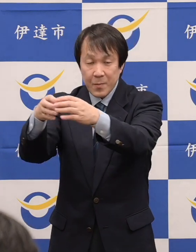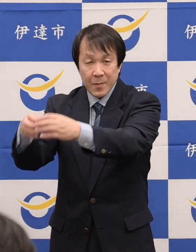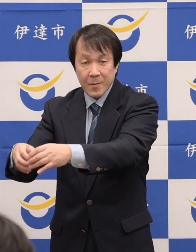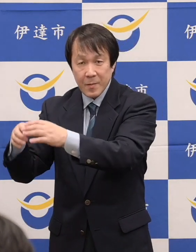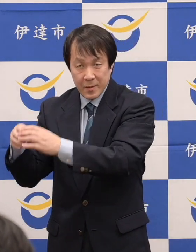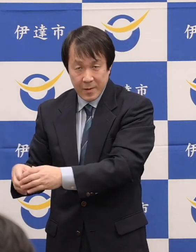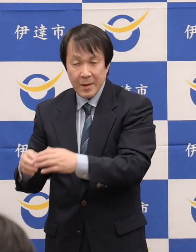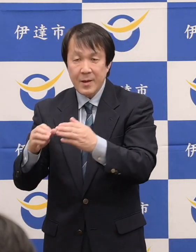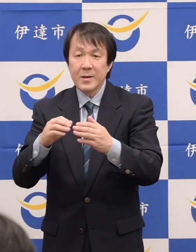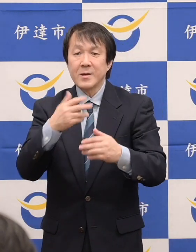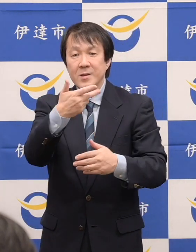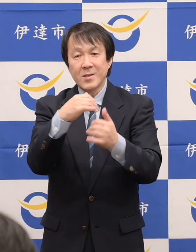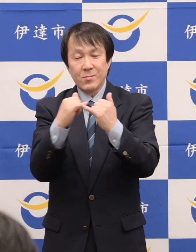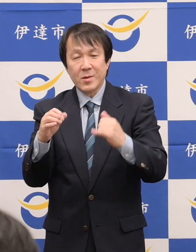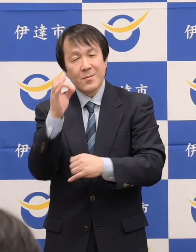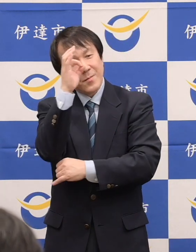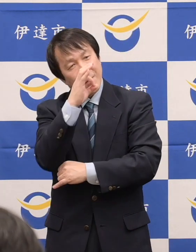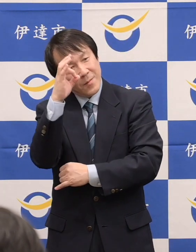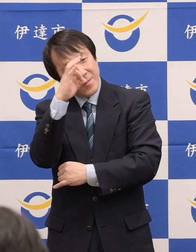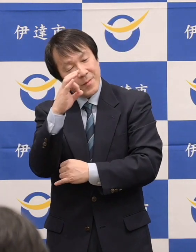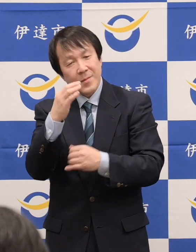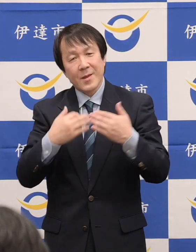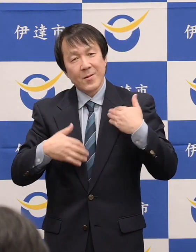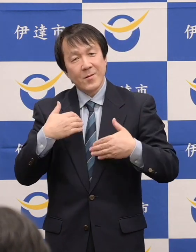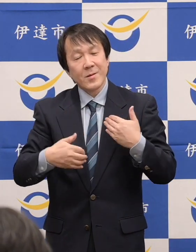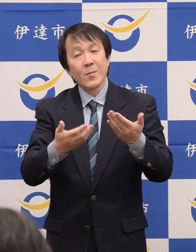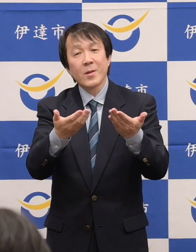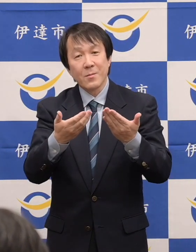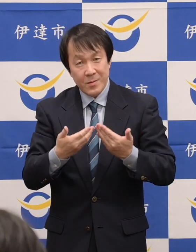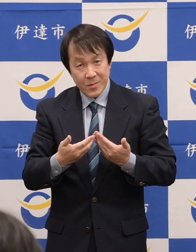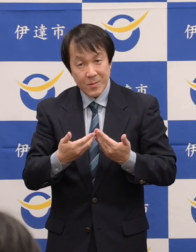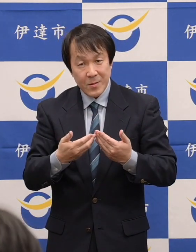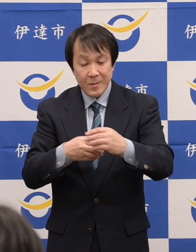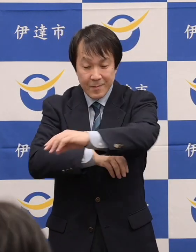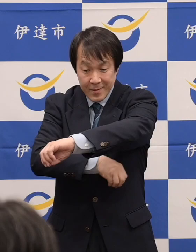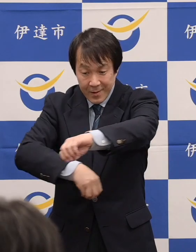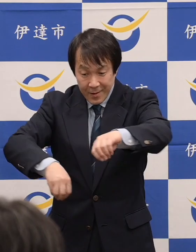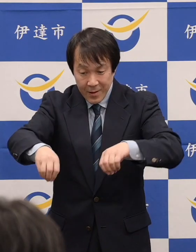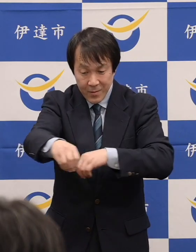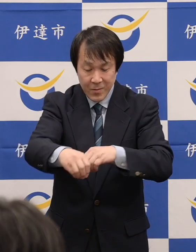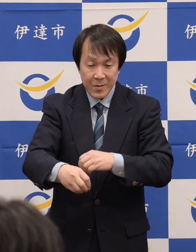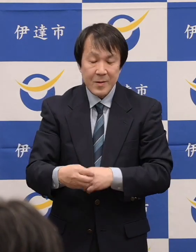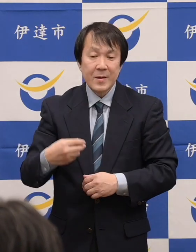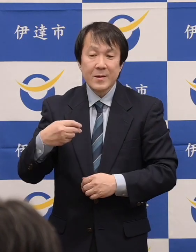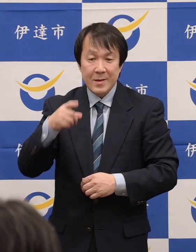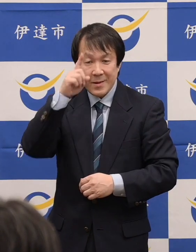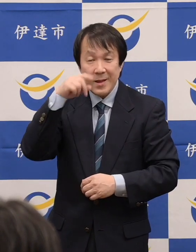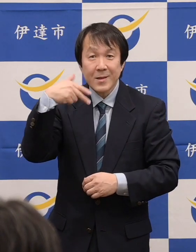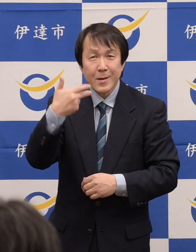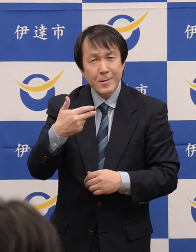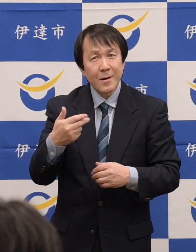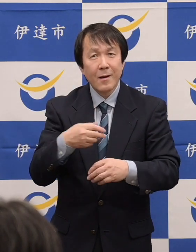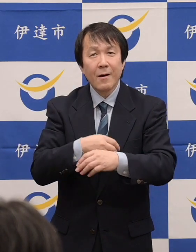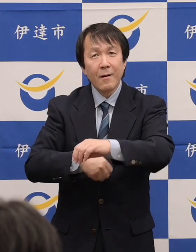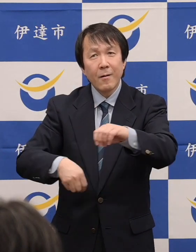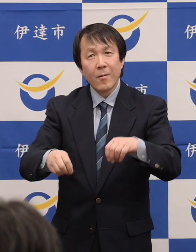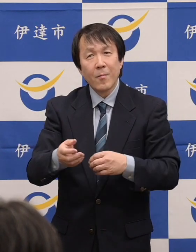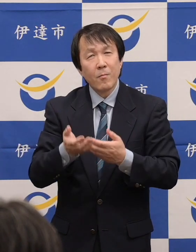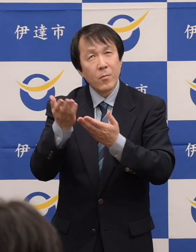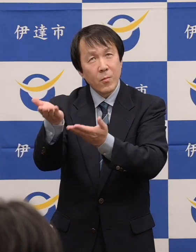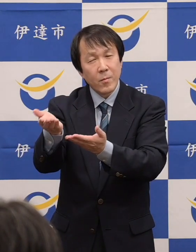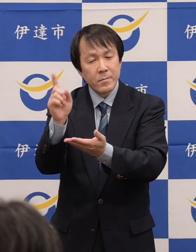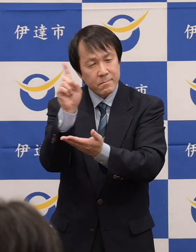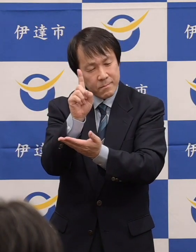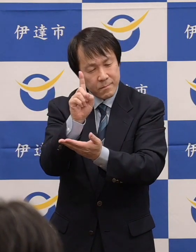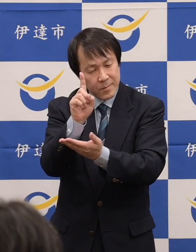ています。伊達市からお送りするものとして考えたときに、やはり伊達は桃